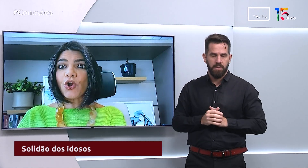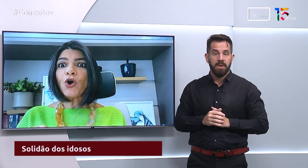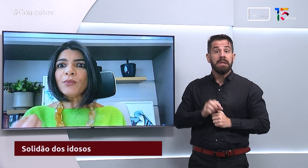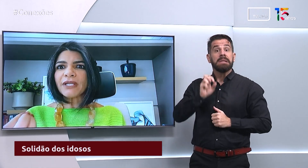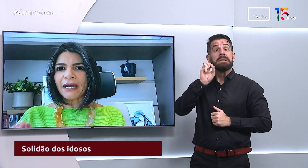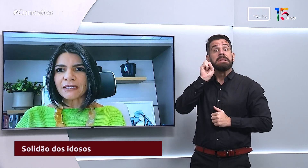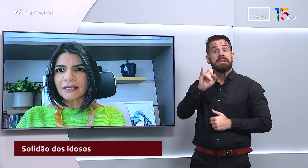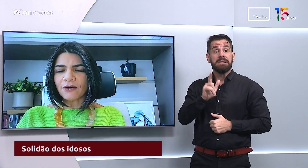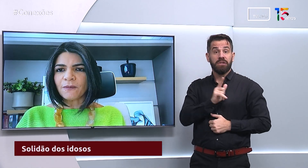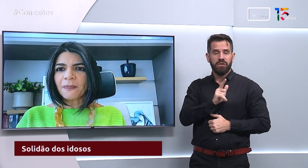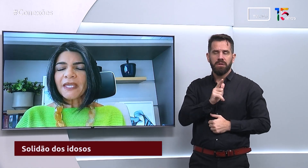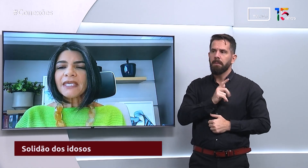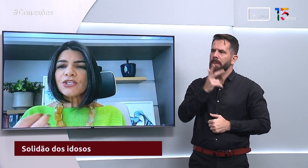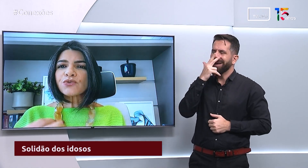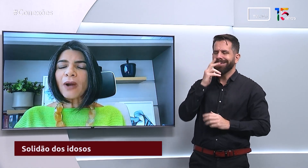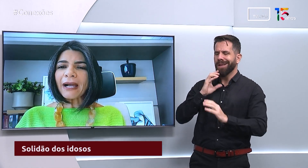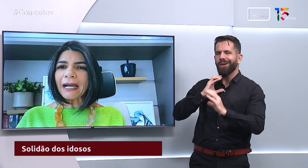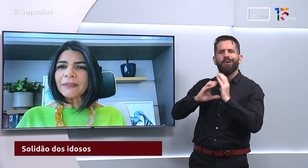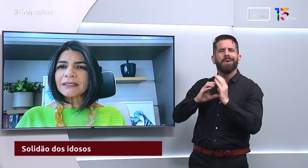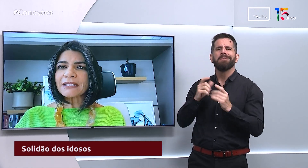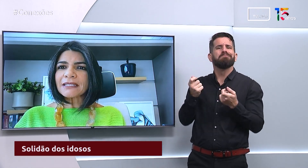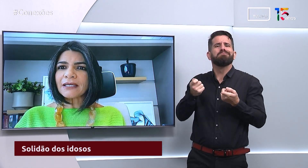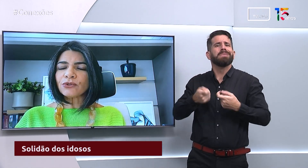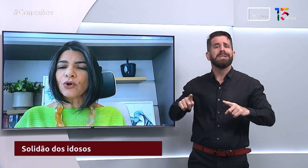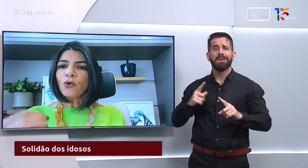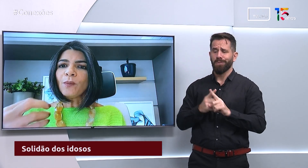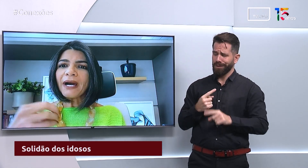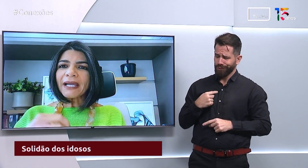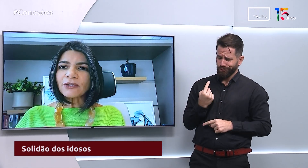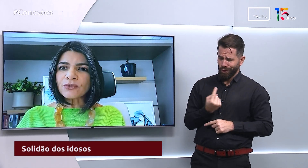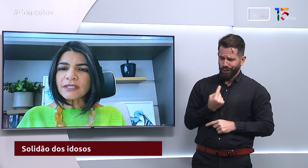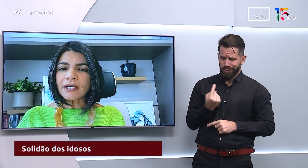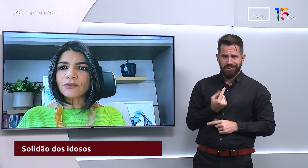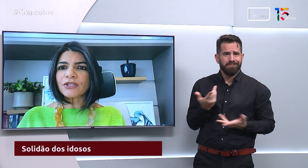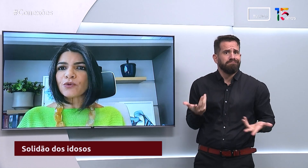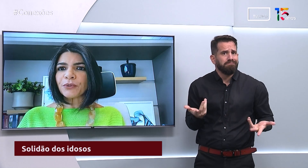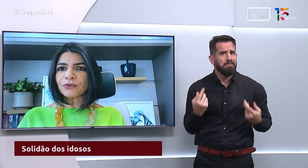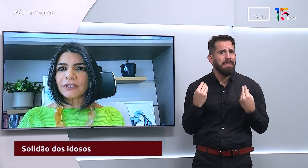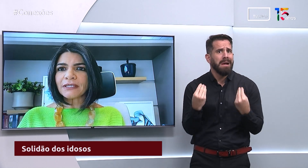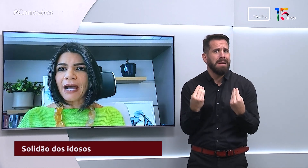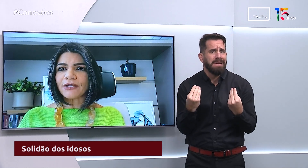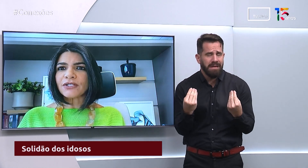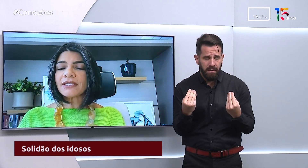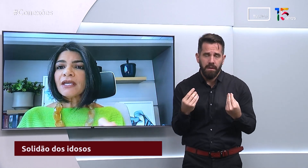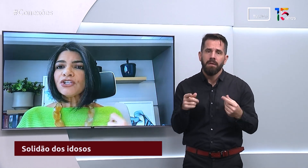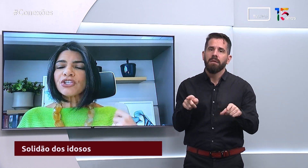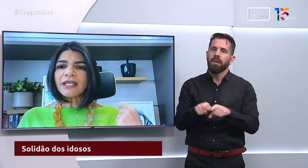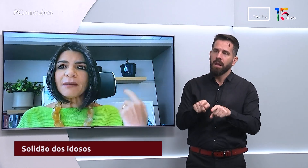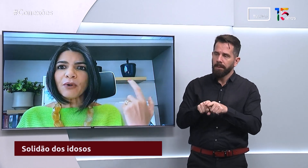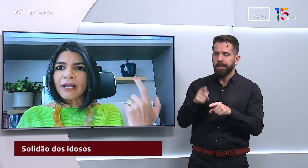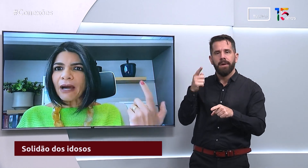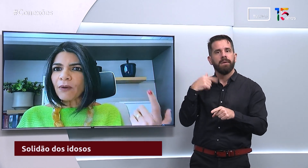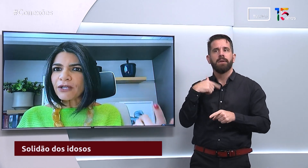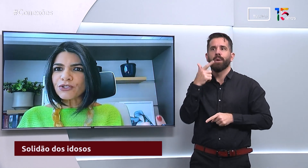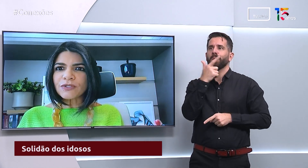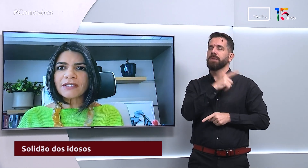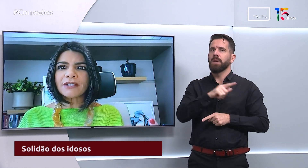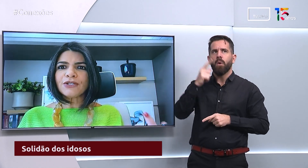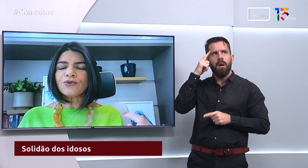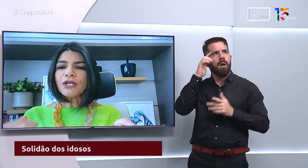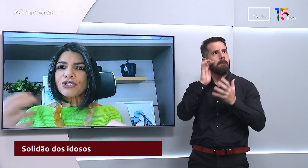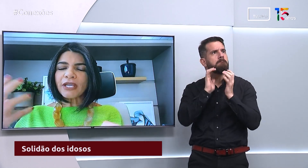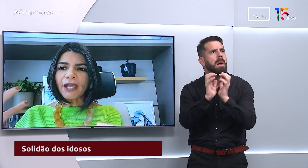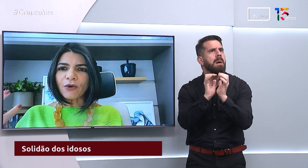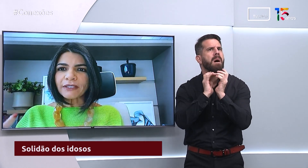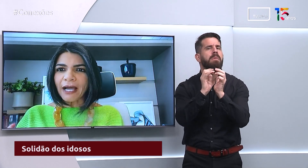de comunicação, isso acaba trazendo uma redução das oportunidades de elaborar um